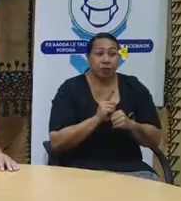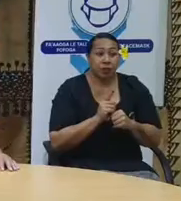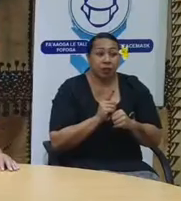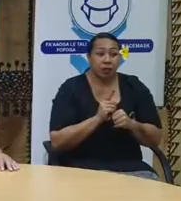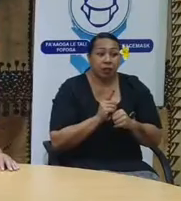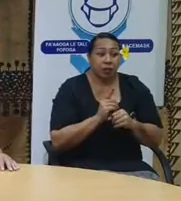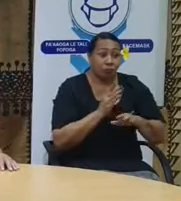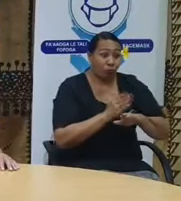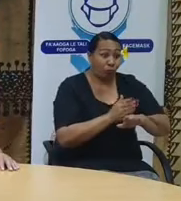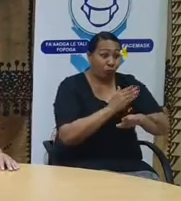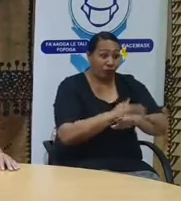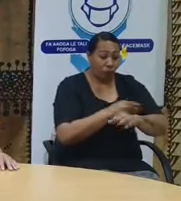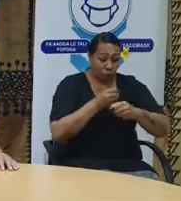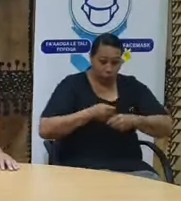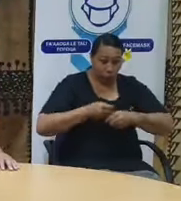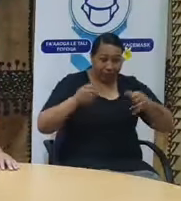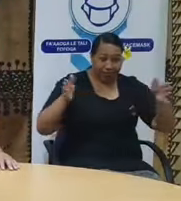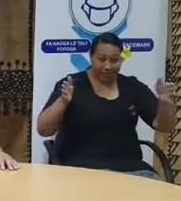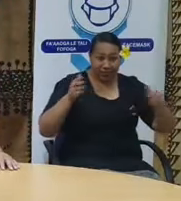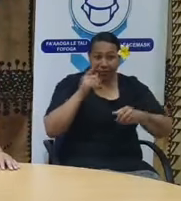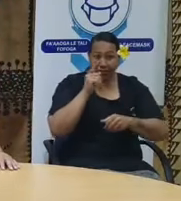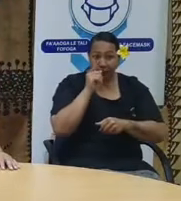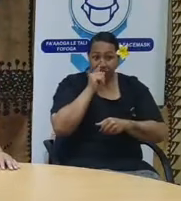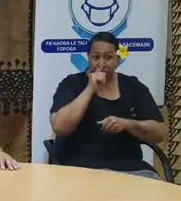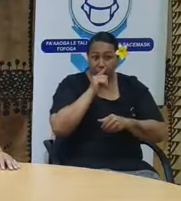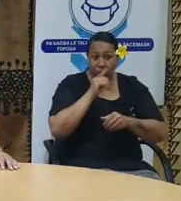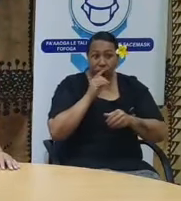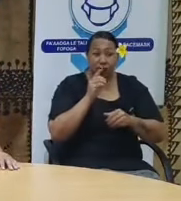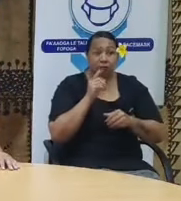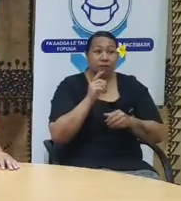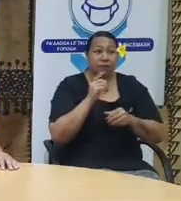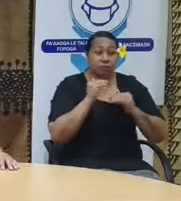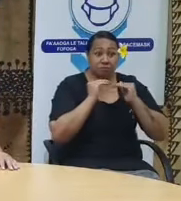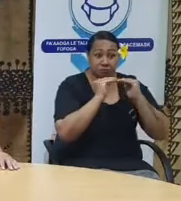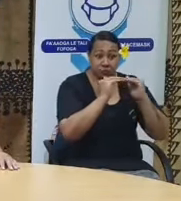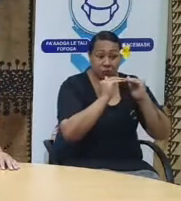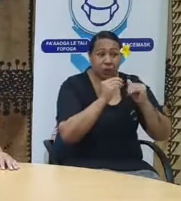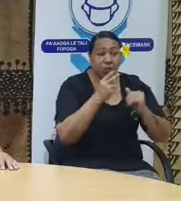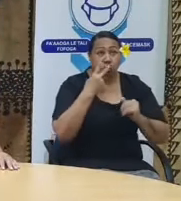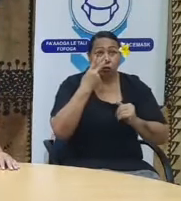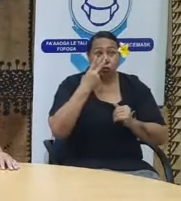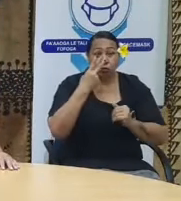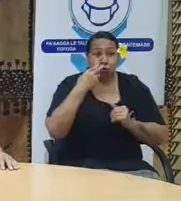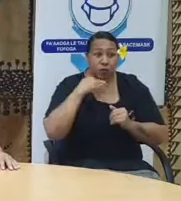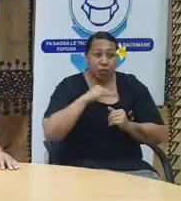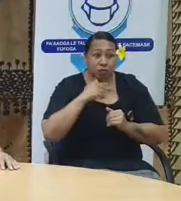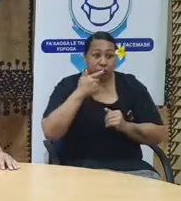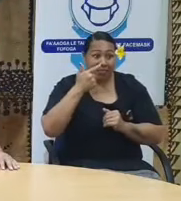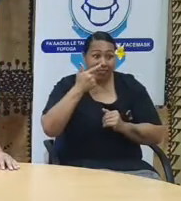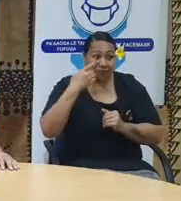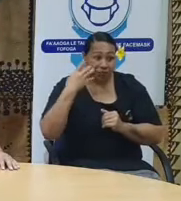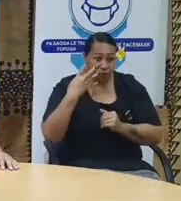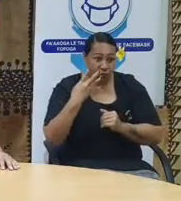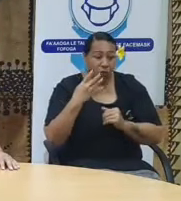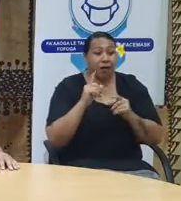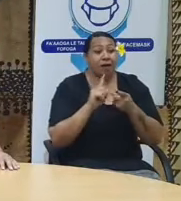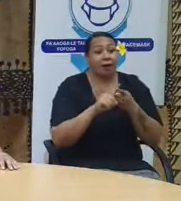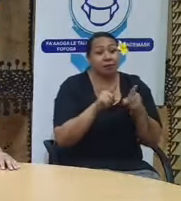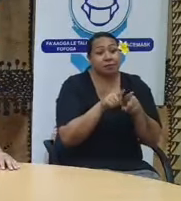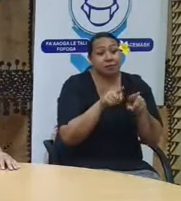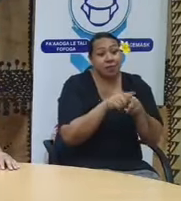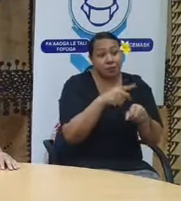pe release tua ia pāsese luasa lau fitu whā. Ia, mai la ua fo isa mā ua isi ama.